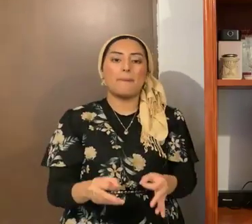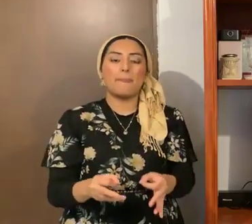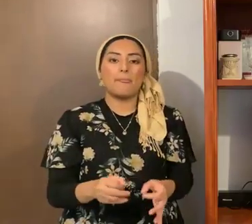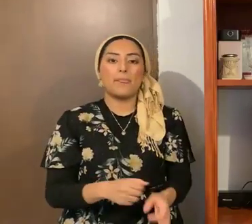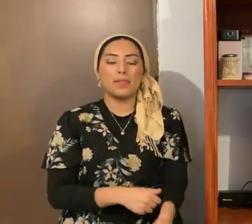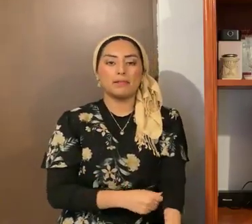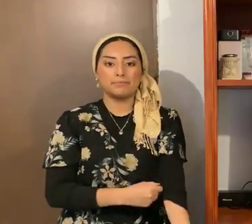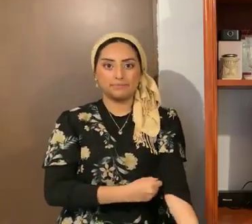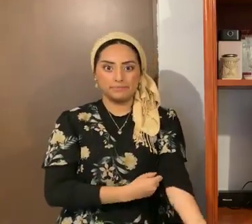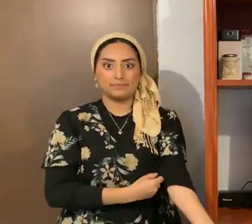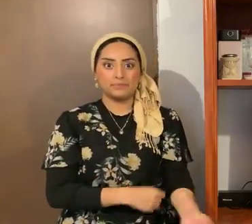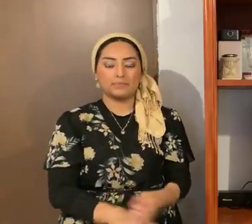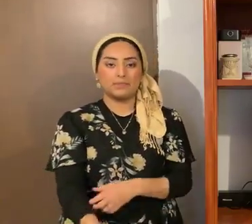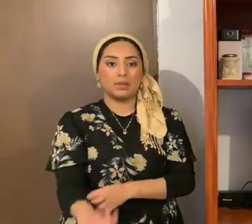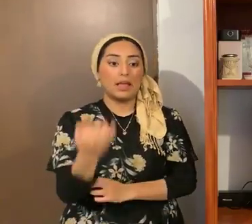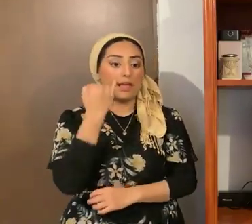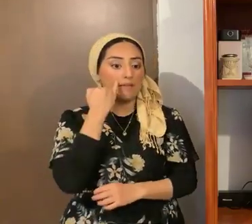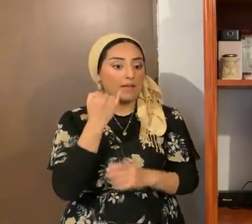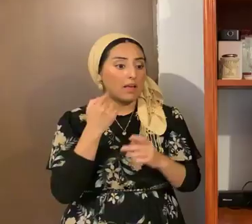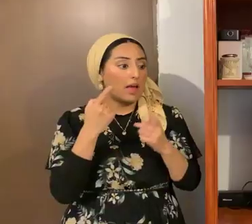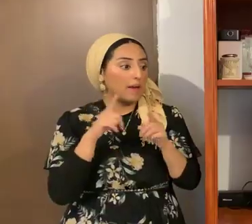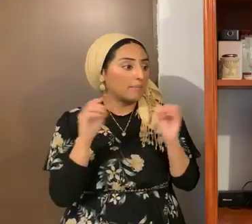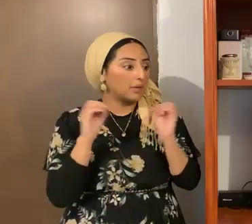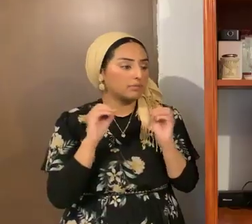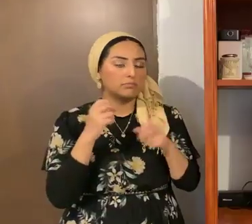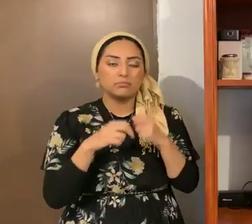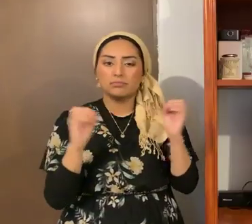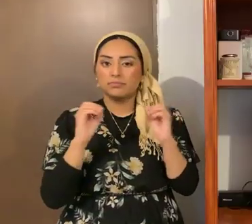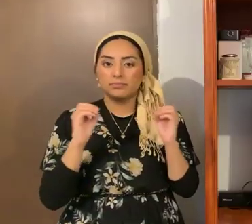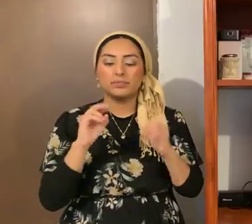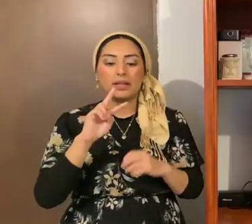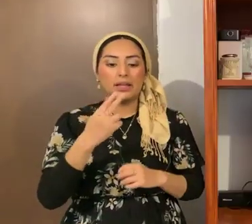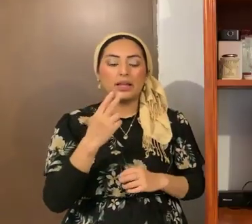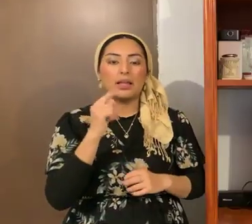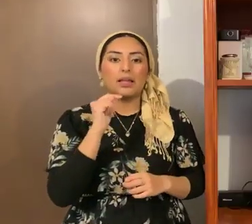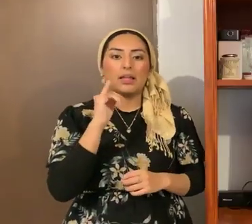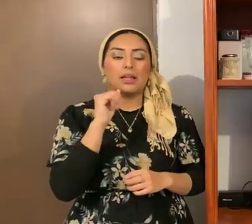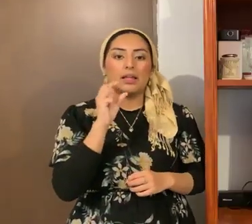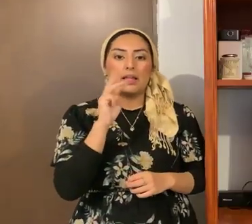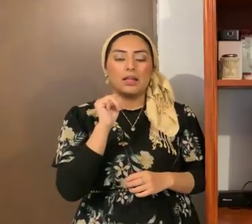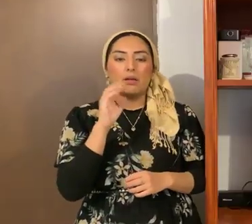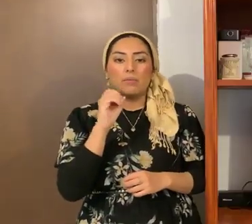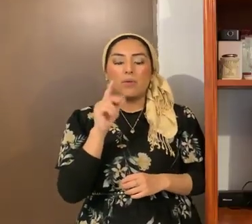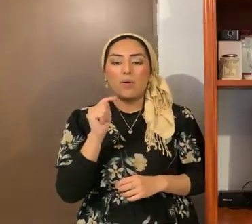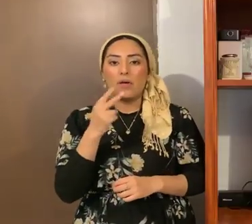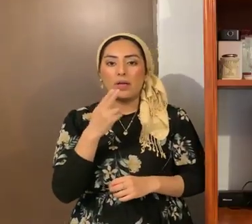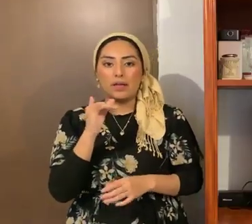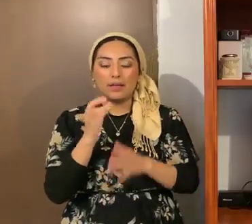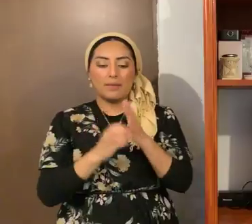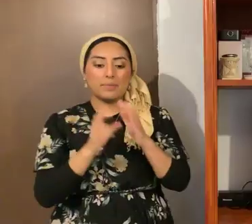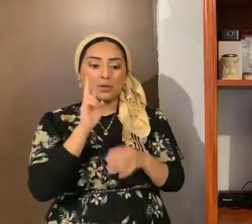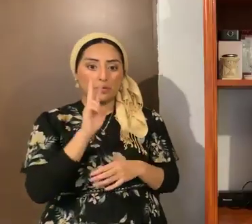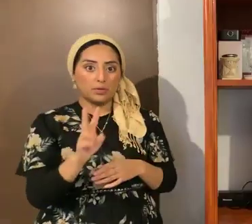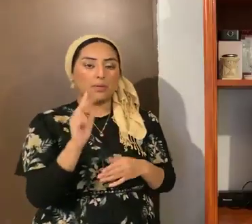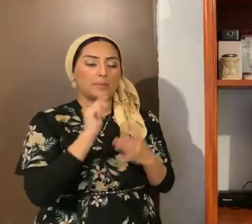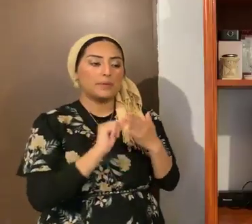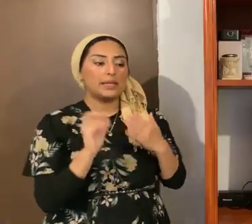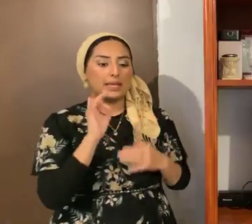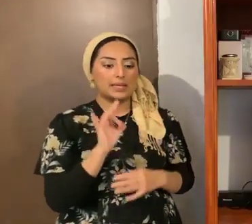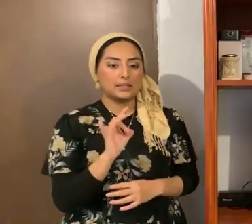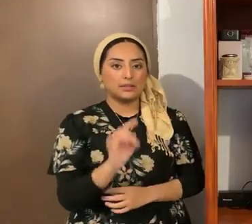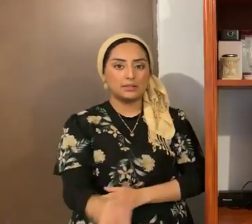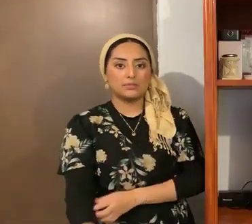pecado. Pero mientras eso no suceda, no hay ningún problema. 2 de Timoteo capítulo 2, verso